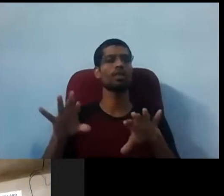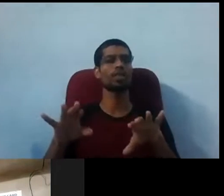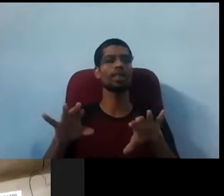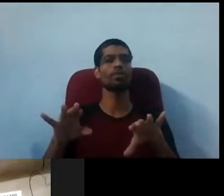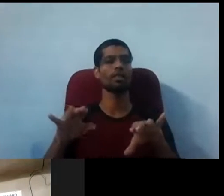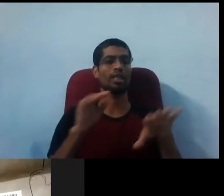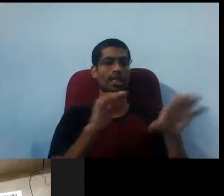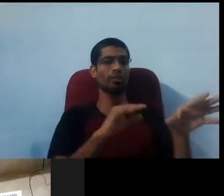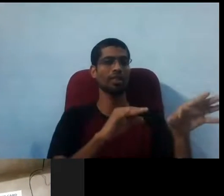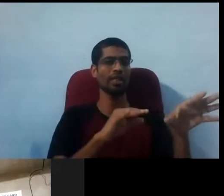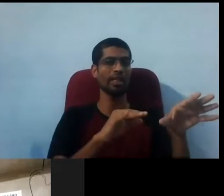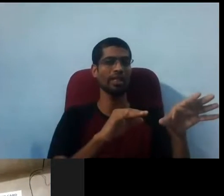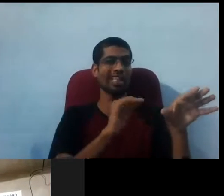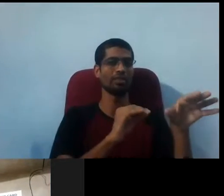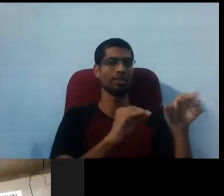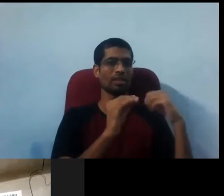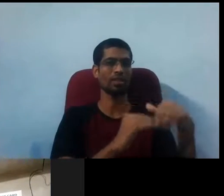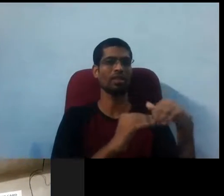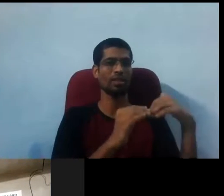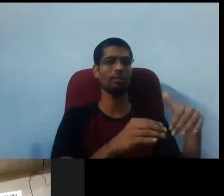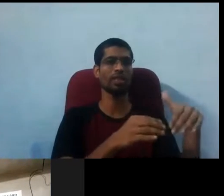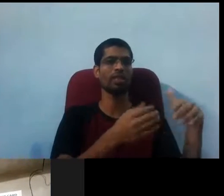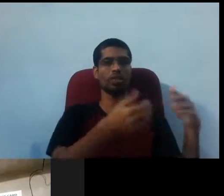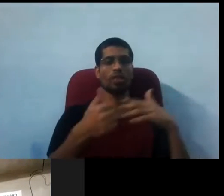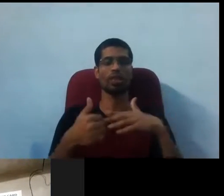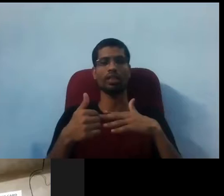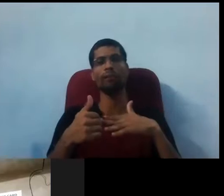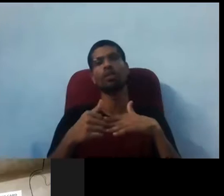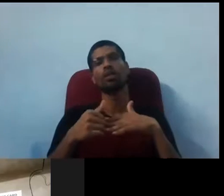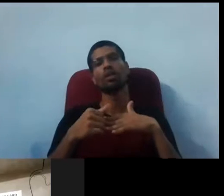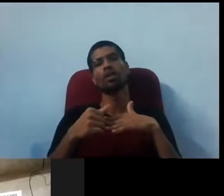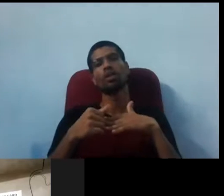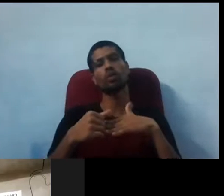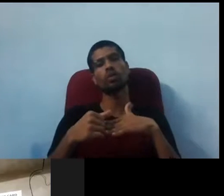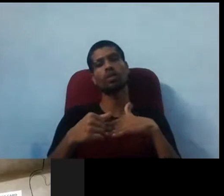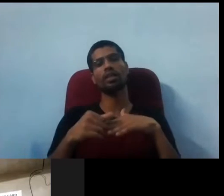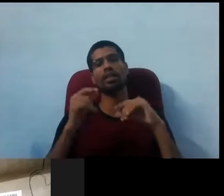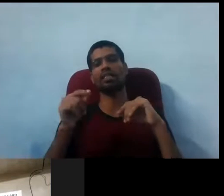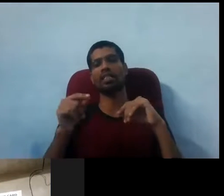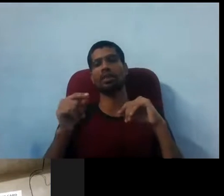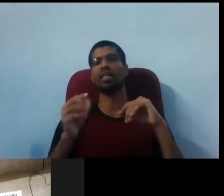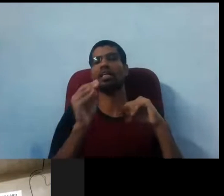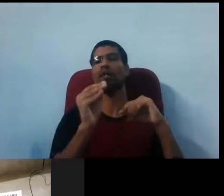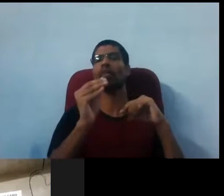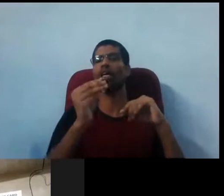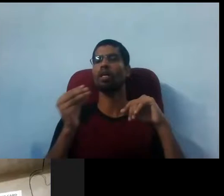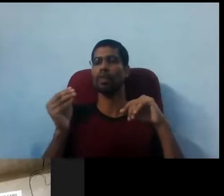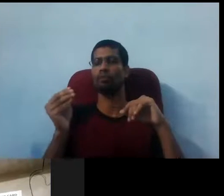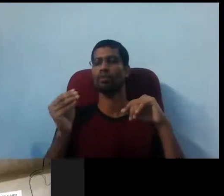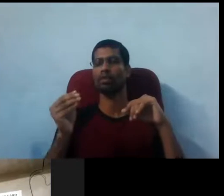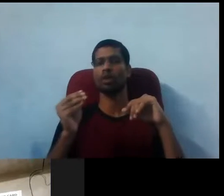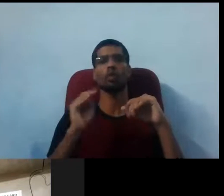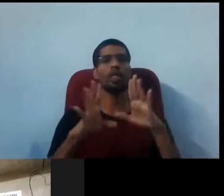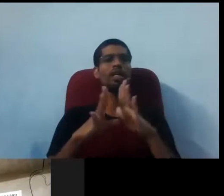उसको हम लोग कहते हैं गर्म करके हीट, गर्म करके या शुद्ध करते हैं उसको हम लोग कहते हैं कॉल्सिनेशन, मतलब कम हवा